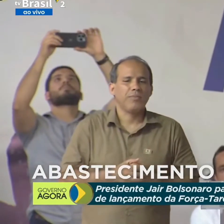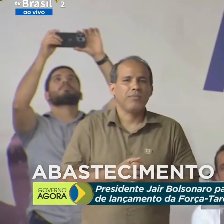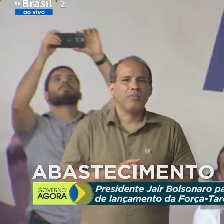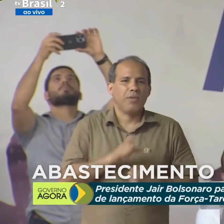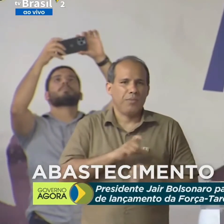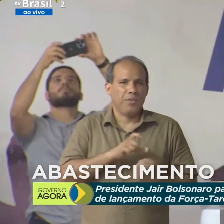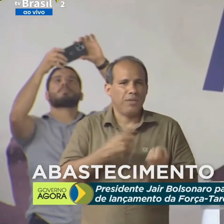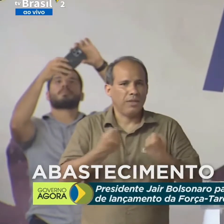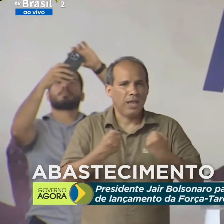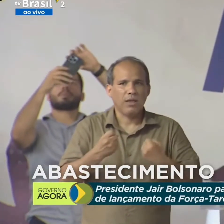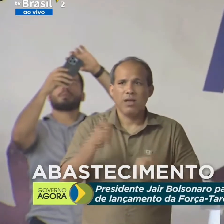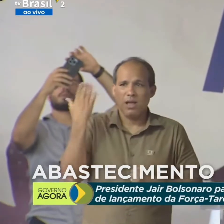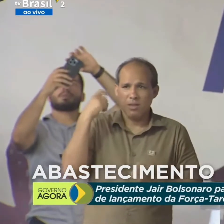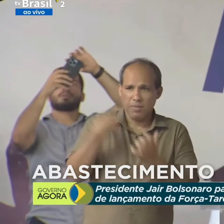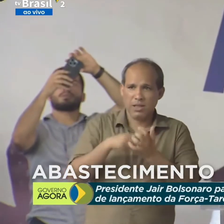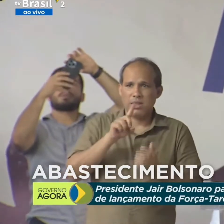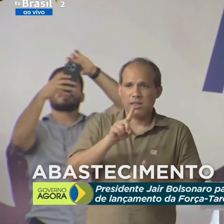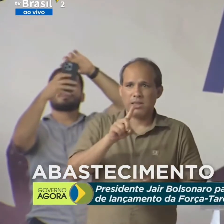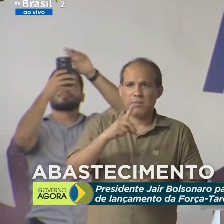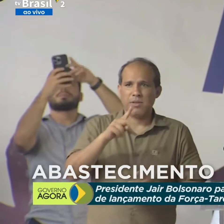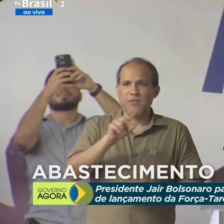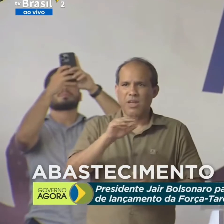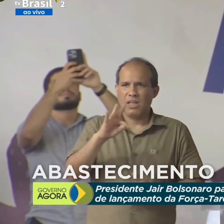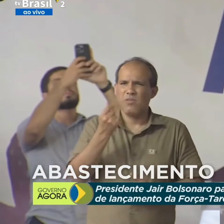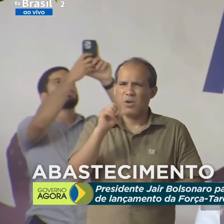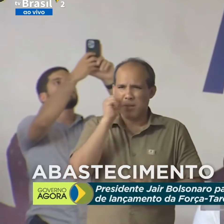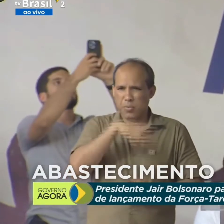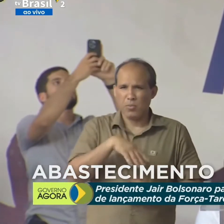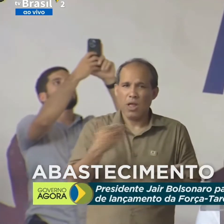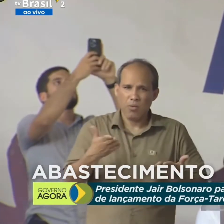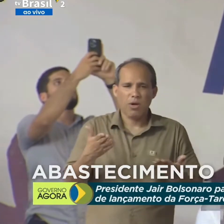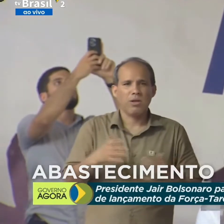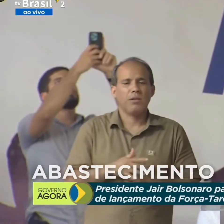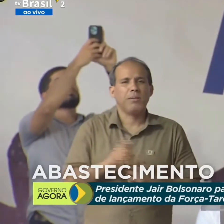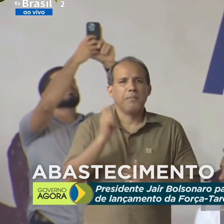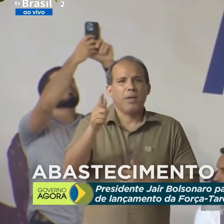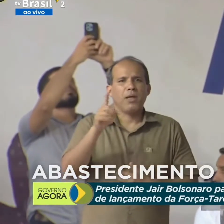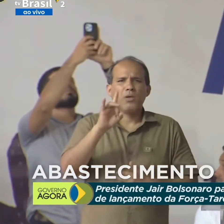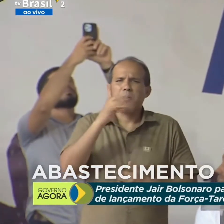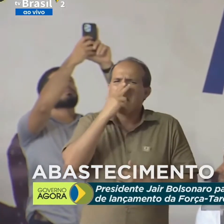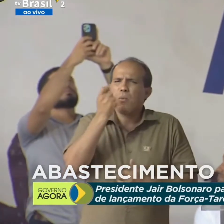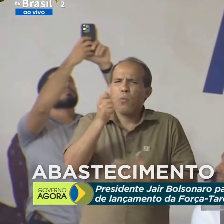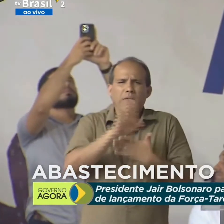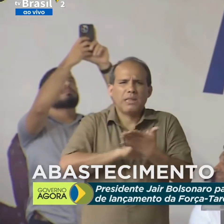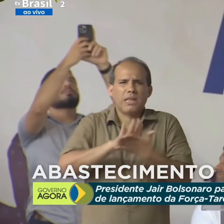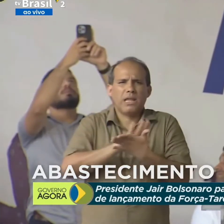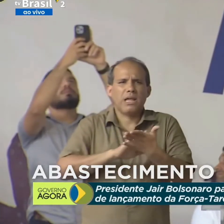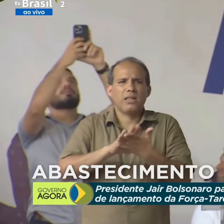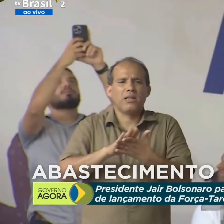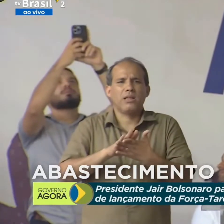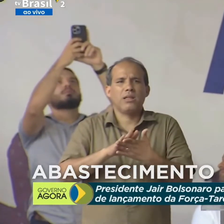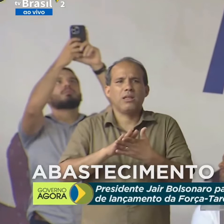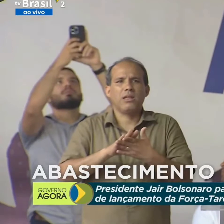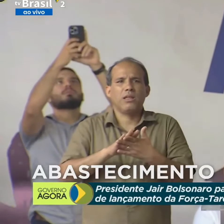Para quem pagava DPVAT, um valor absurdo, hoje paga quase nada pelo